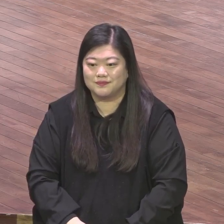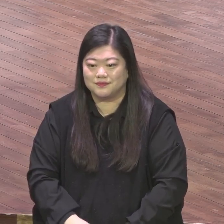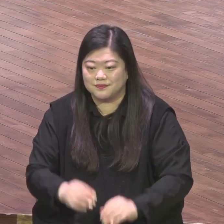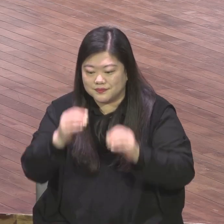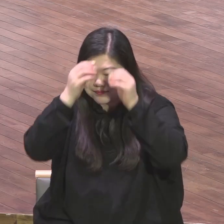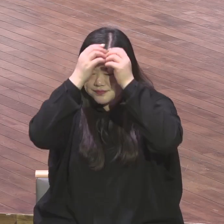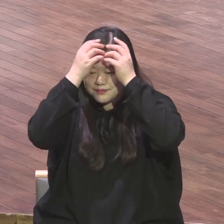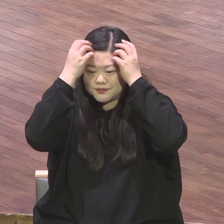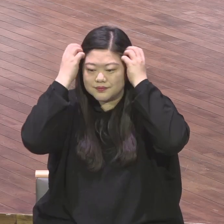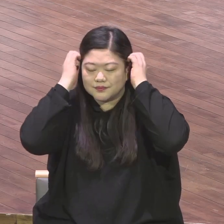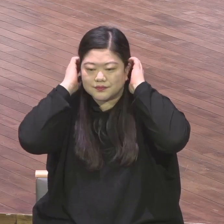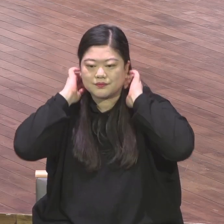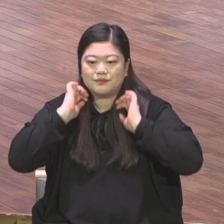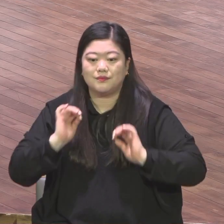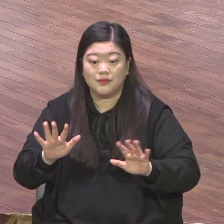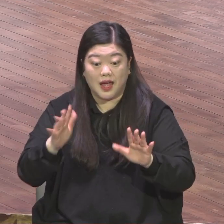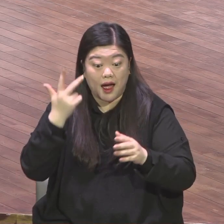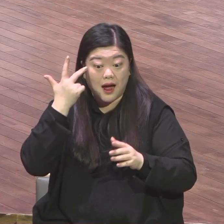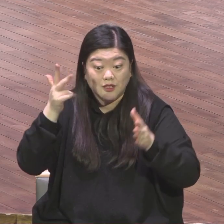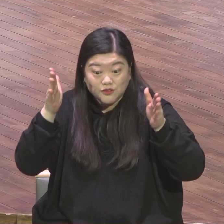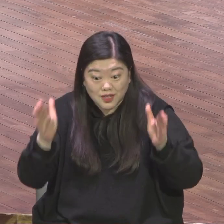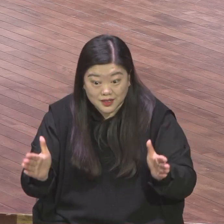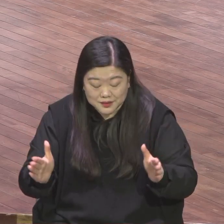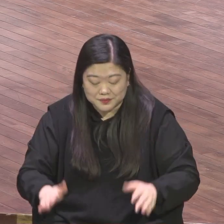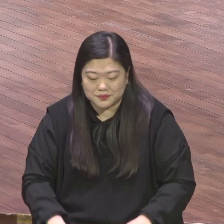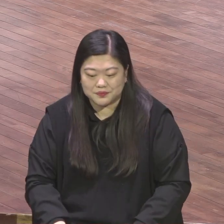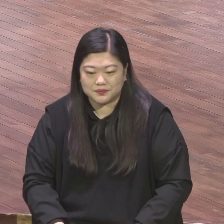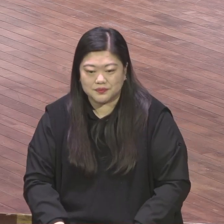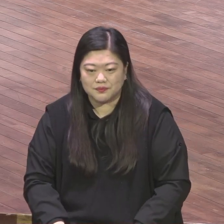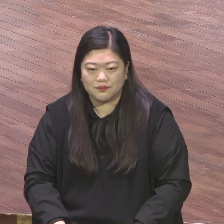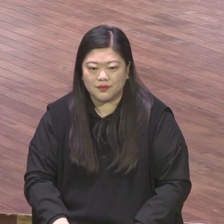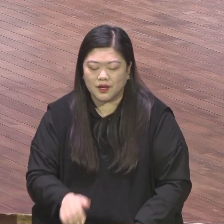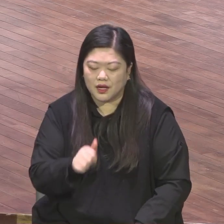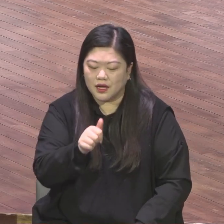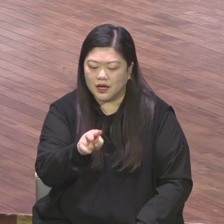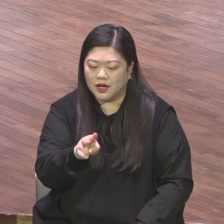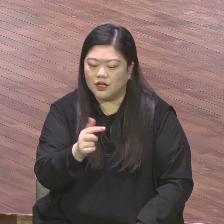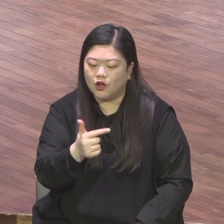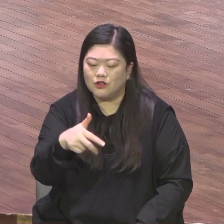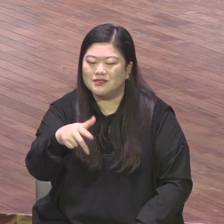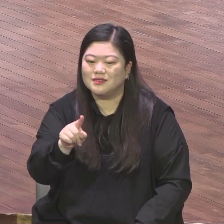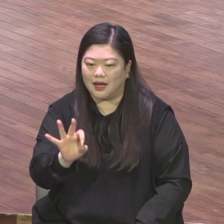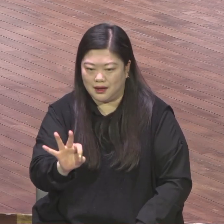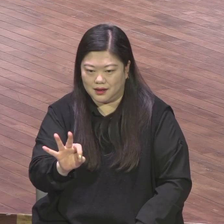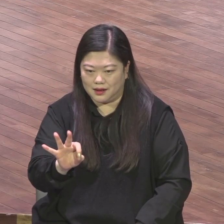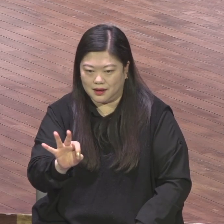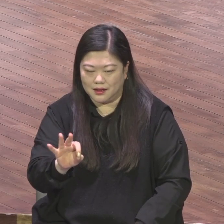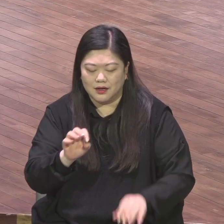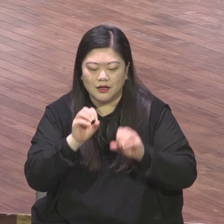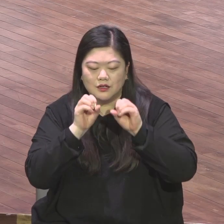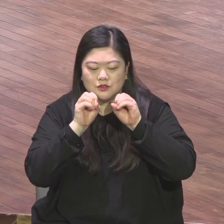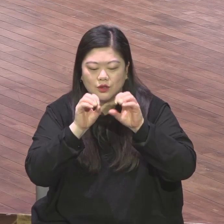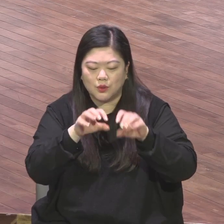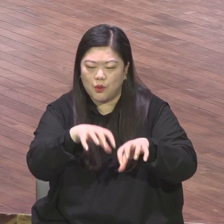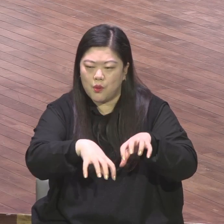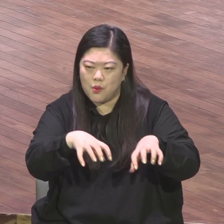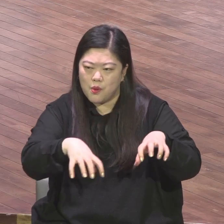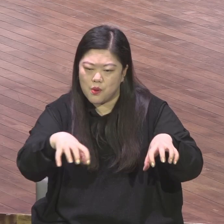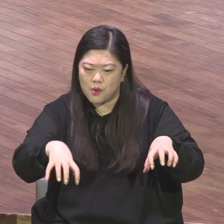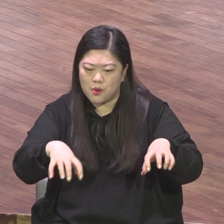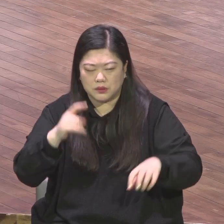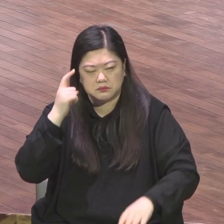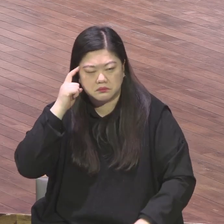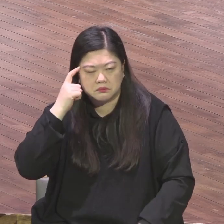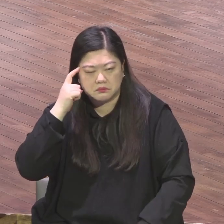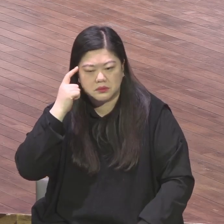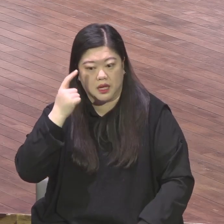이번 한 주간 여러분 평생에 생각도 안 했던 현장에 대해서 좀 묵상해 보시기 바랍니다. 나의 현장, 나의